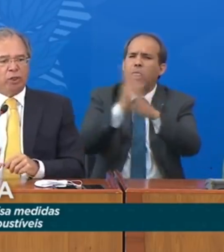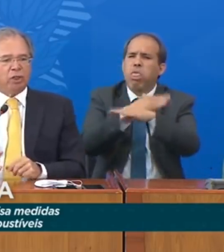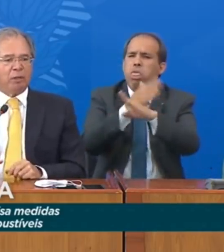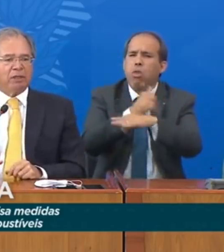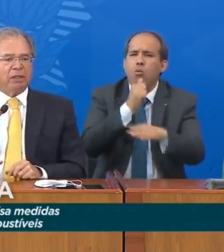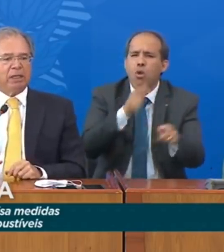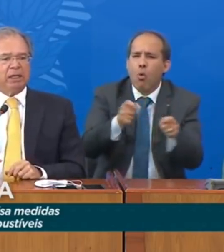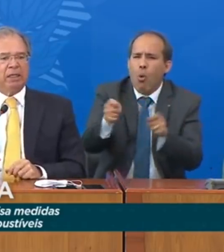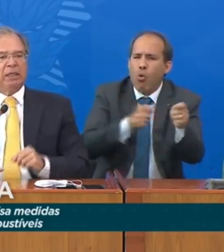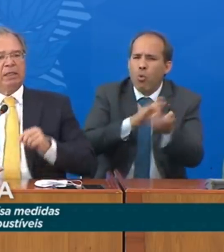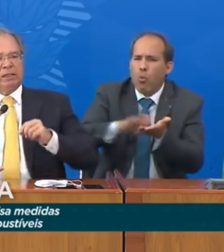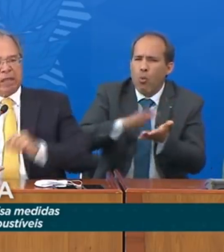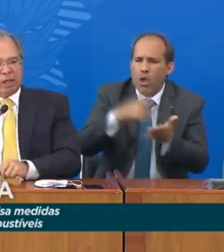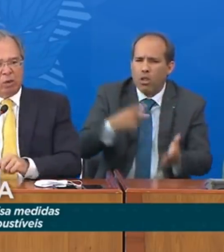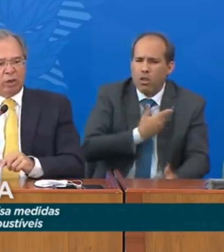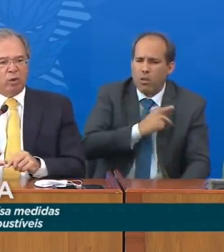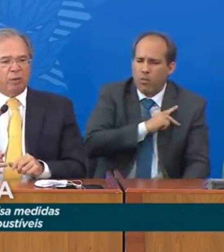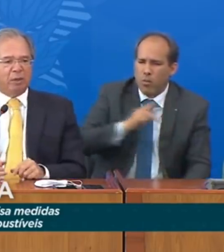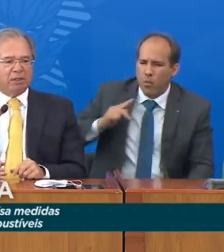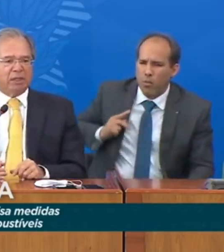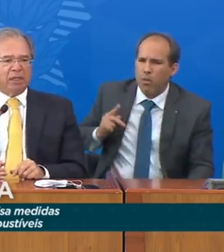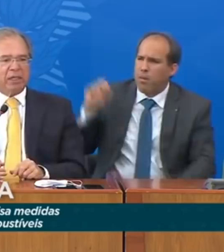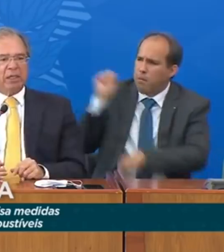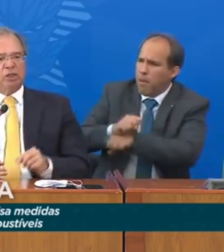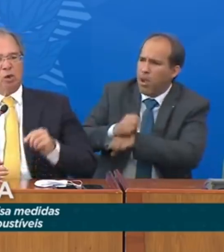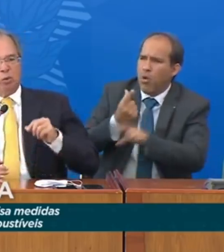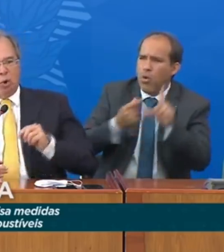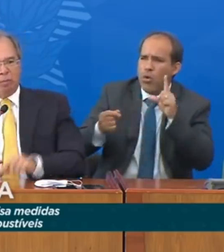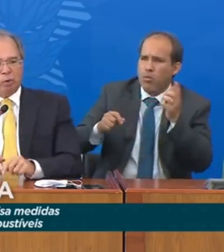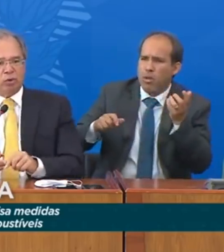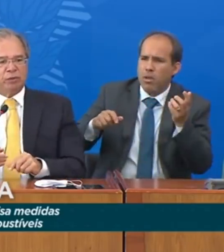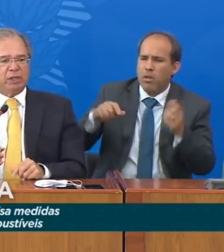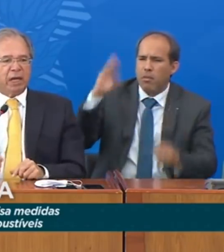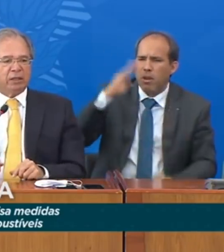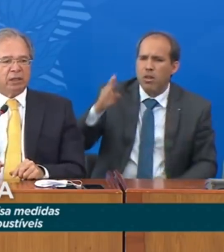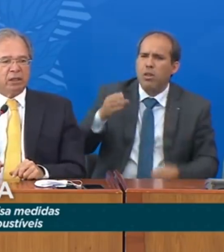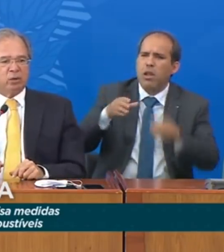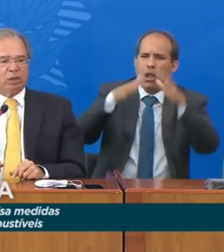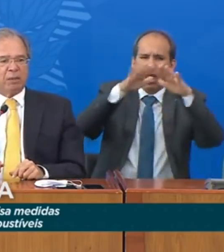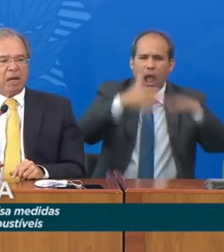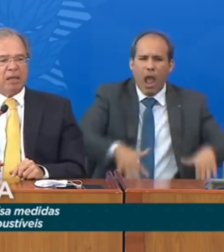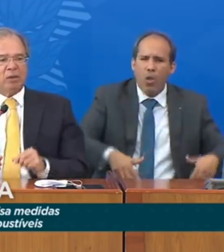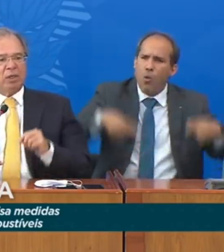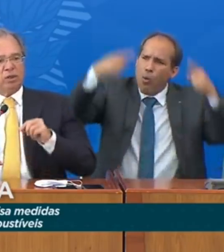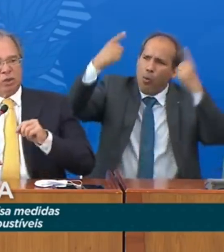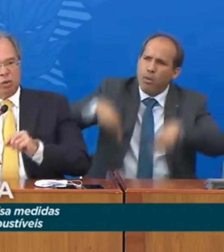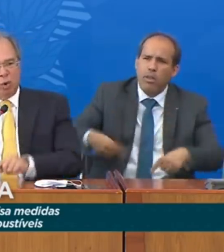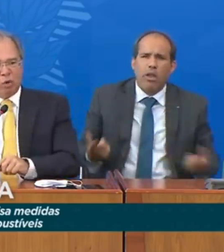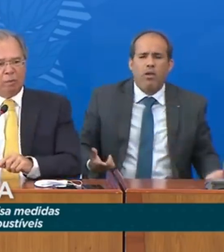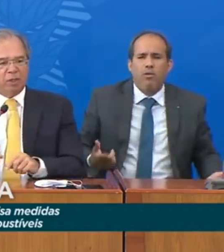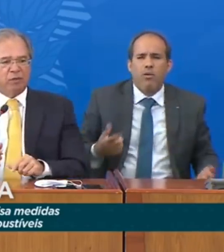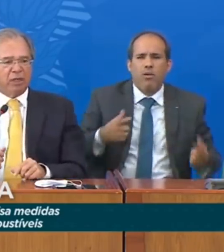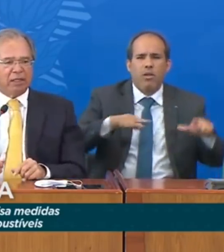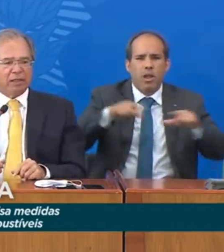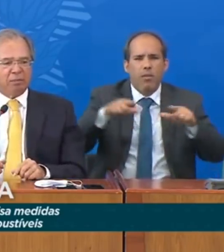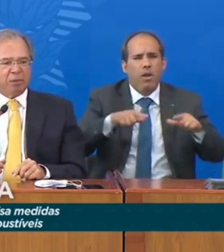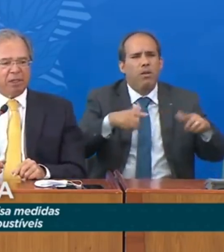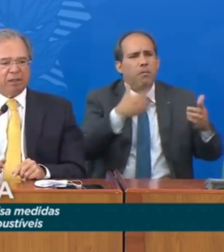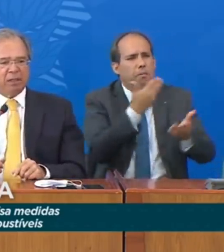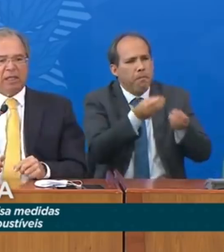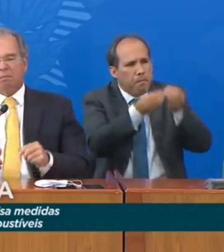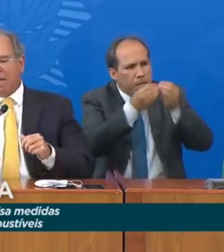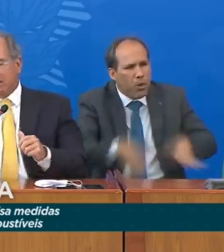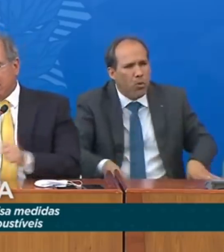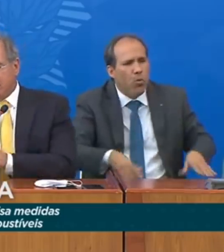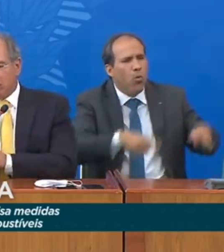corrompeu a política brasileira, estagnou a economia brasileira, derrubou a produtividade do trabalho, derrubou a competitividade das